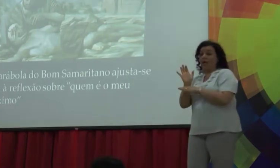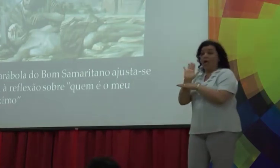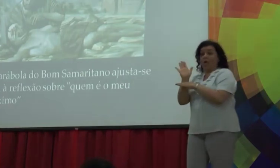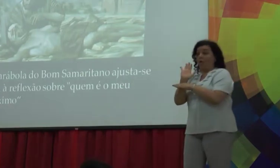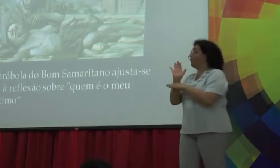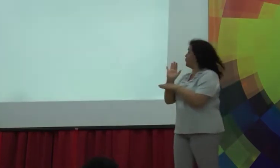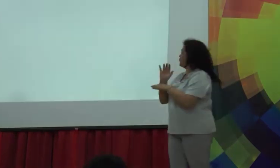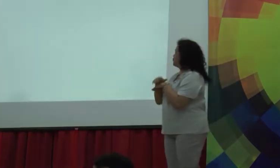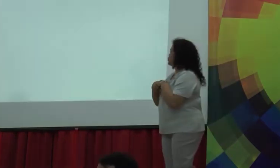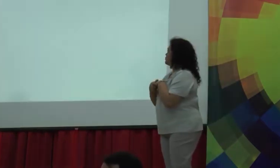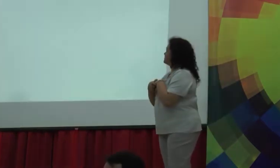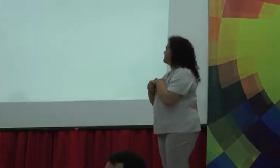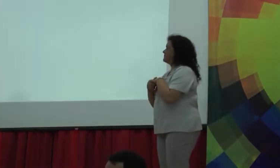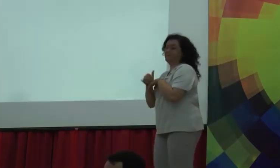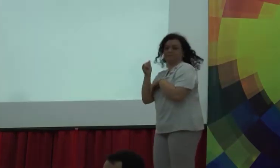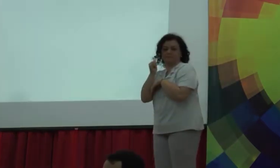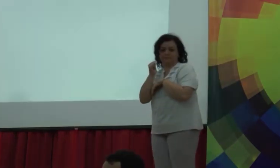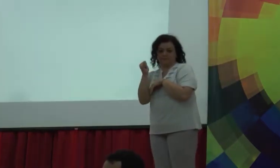Só um minutinho.